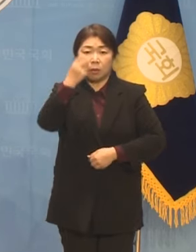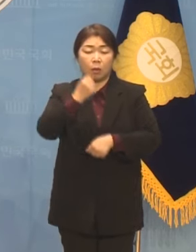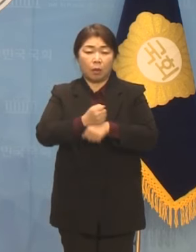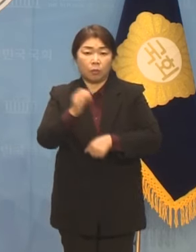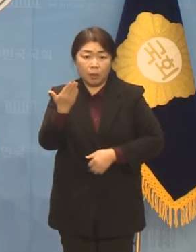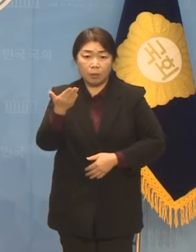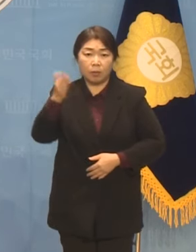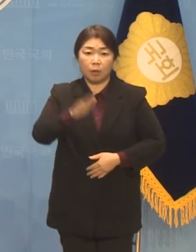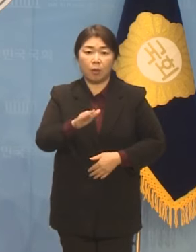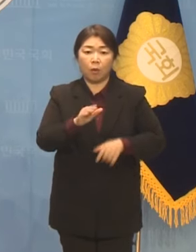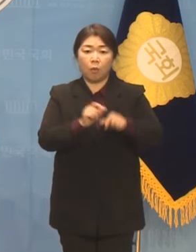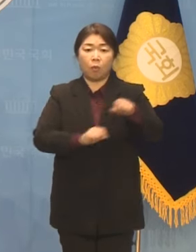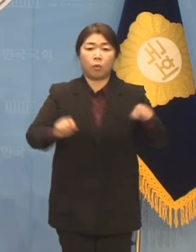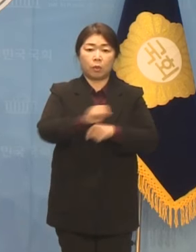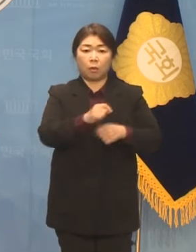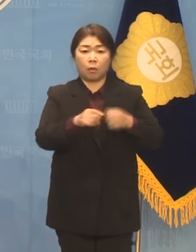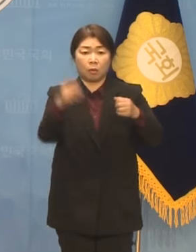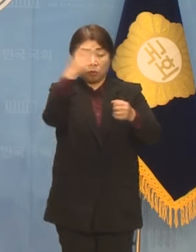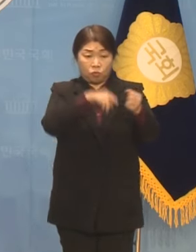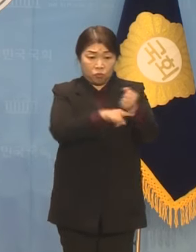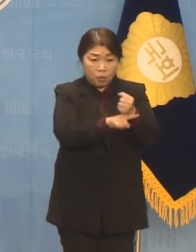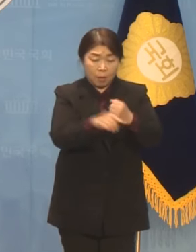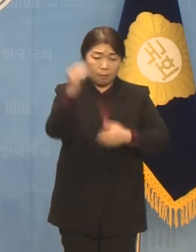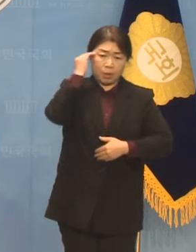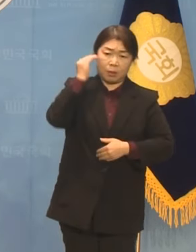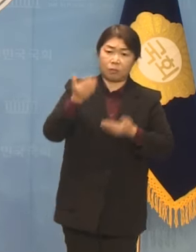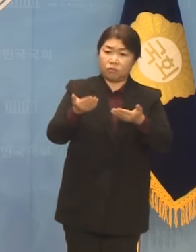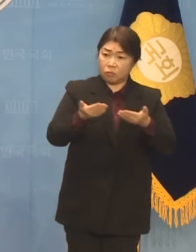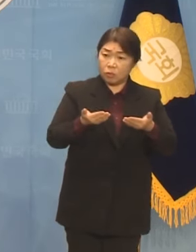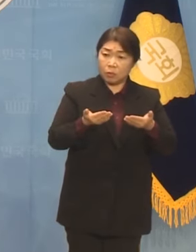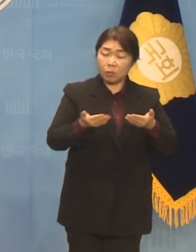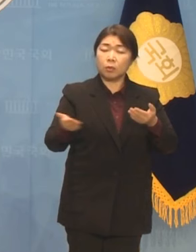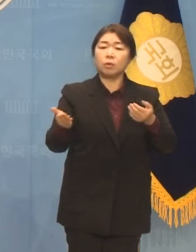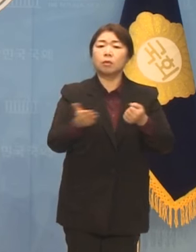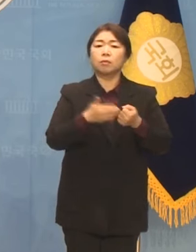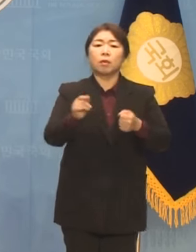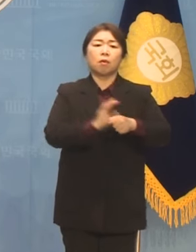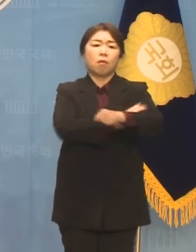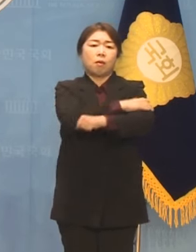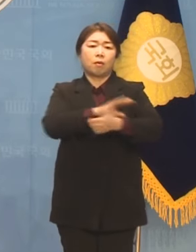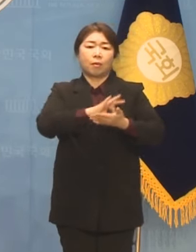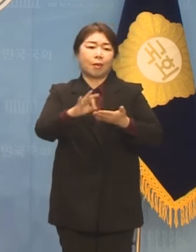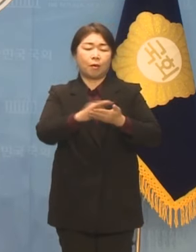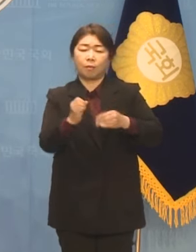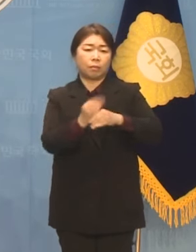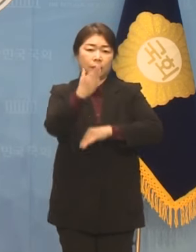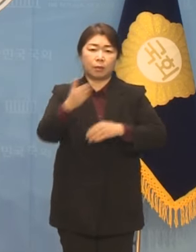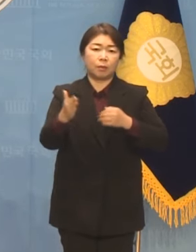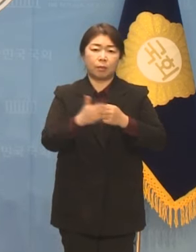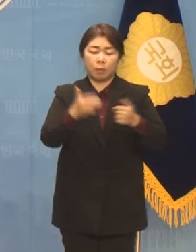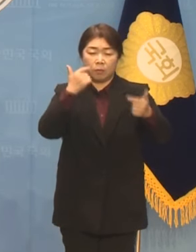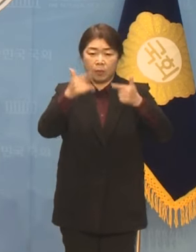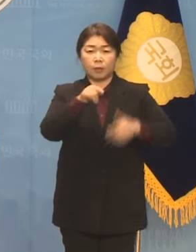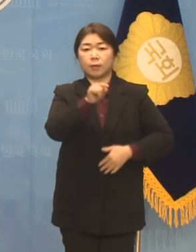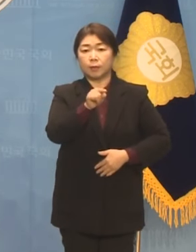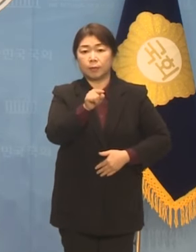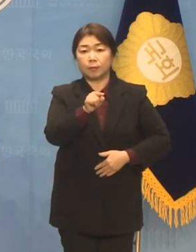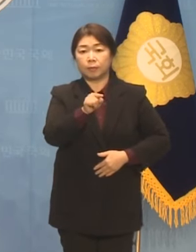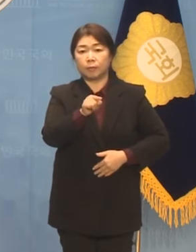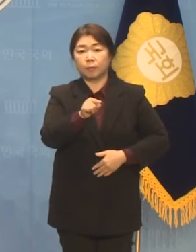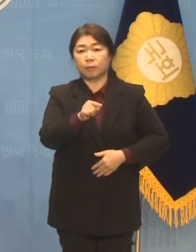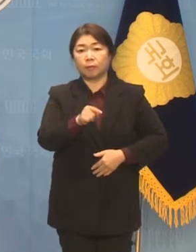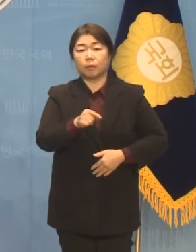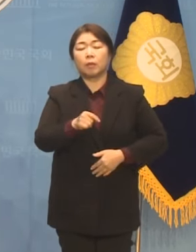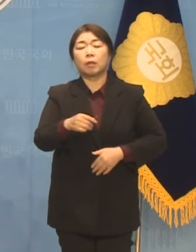방해하고 외압 행사 의혹을 은폐하기 위한 권력으로 남용하고 있다는 의혹에 명명백백히